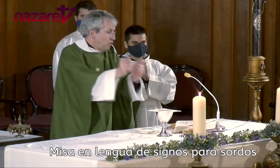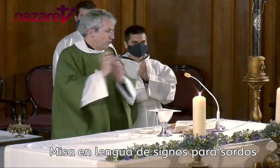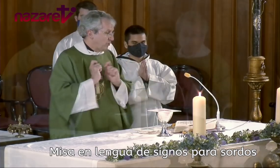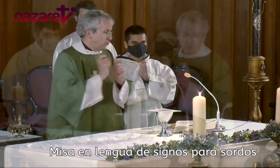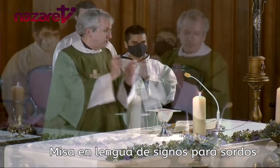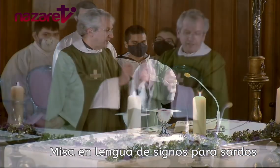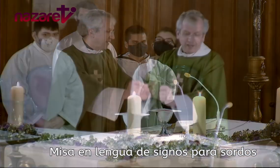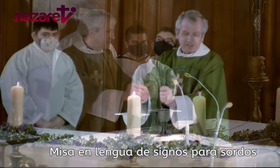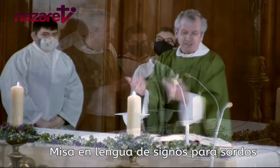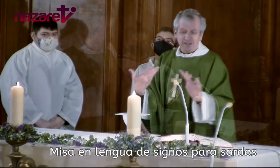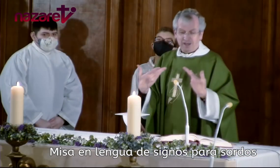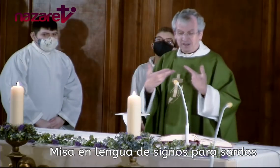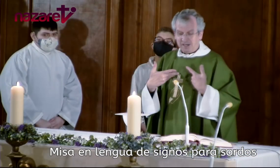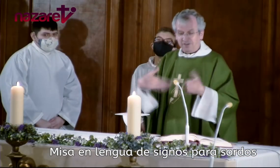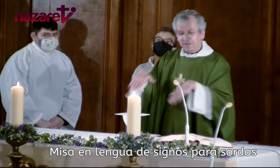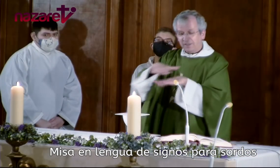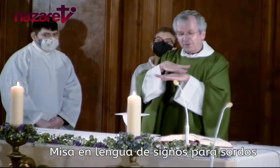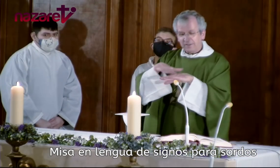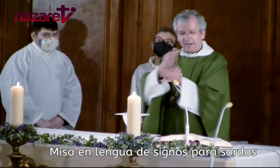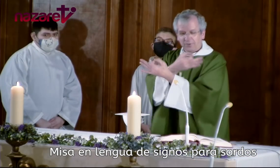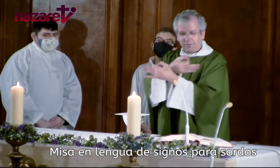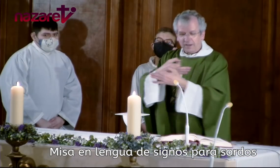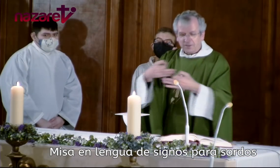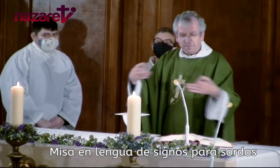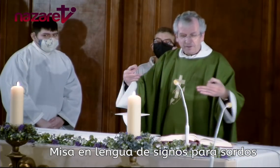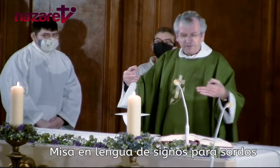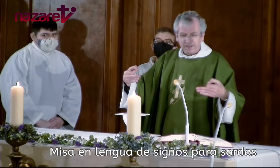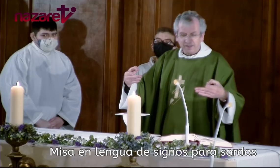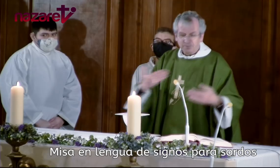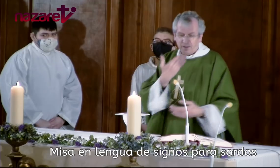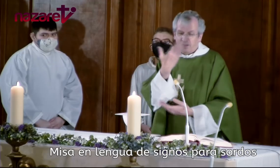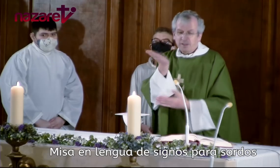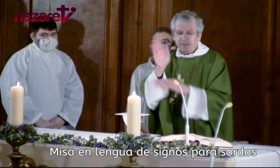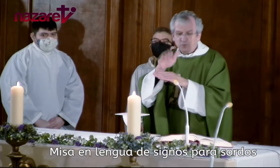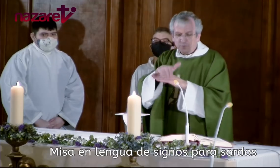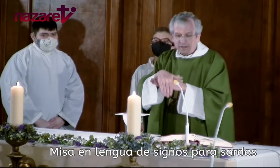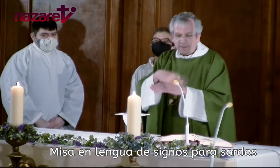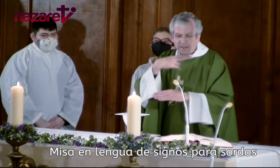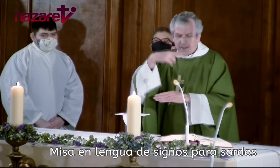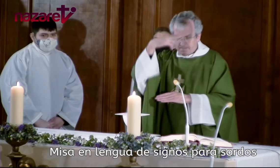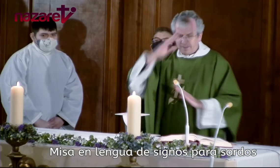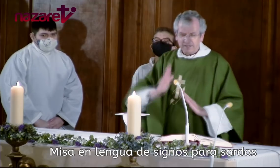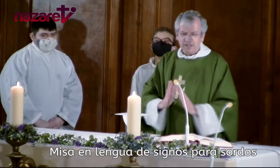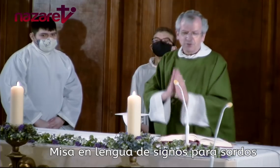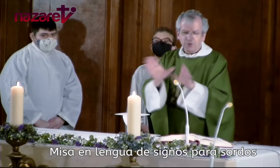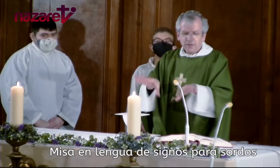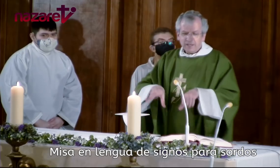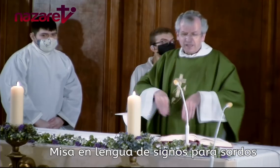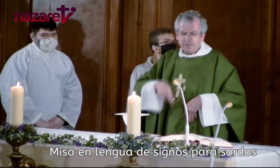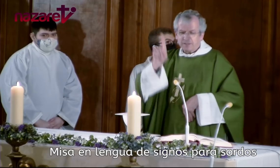que tú nos entregaste, el sacrificio de la reconciliación perfecta. Te pedimos humildemente, Padre Santo, que aceptes